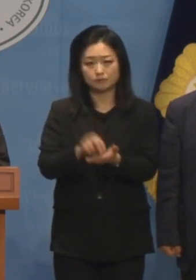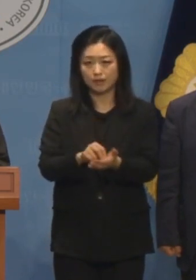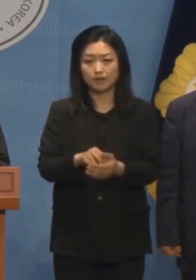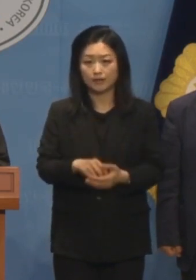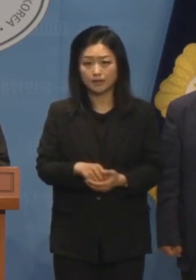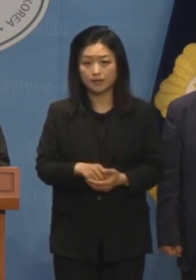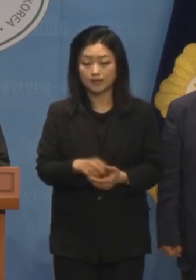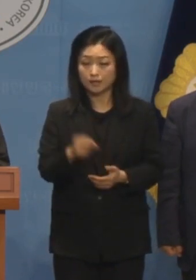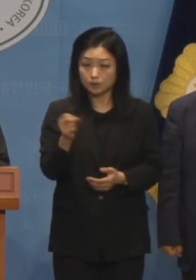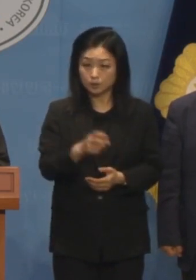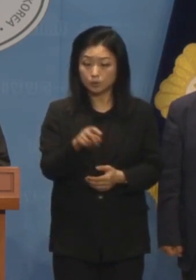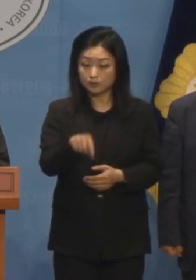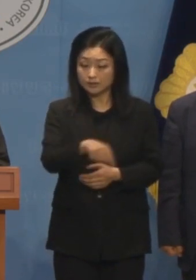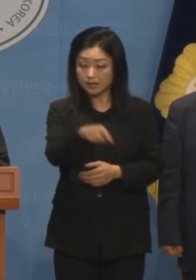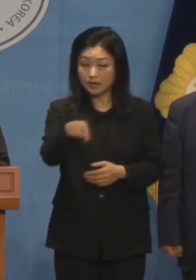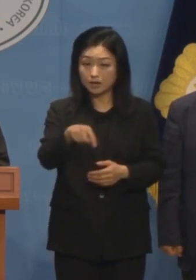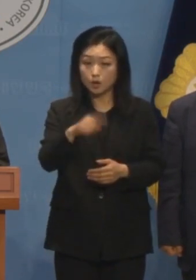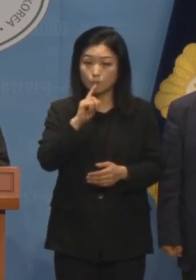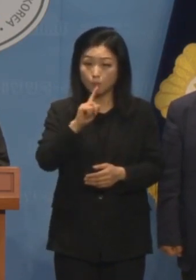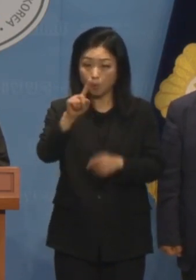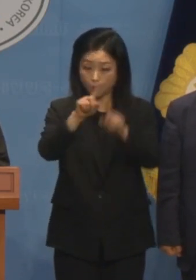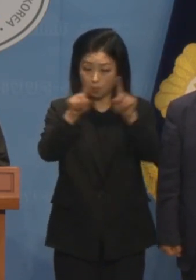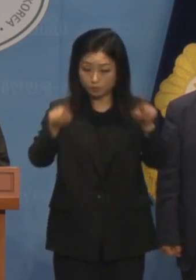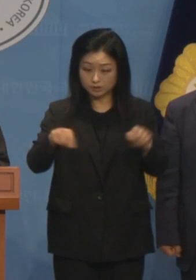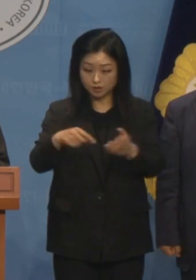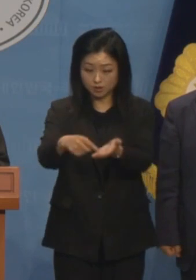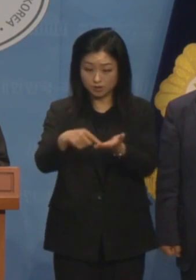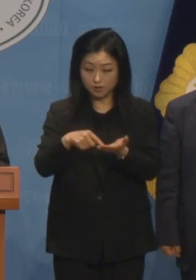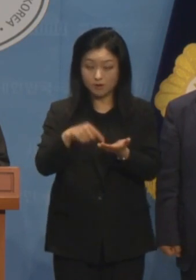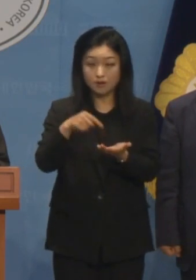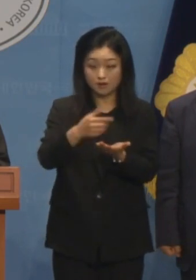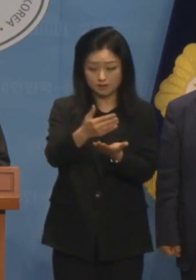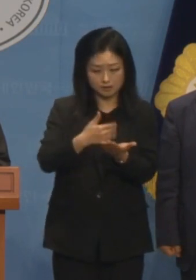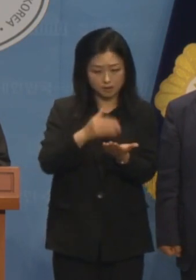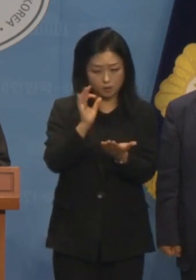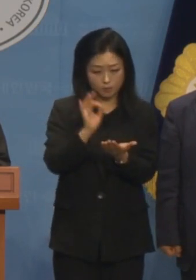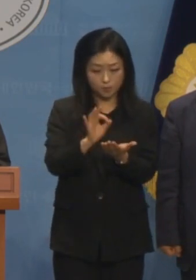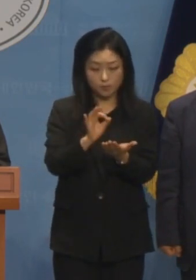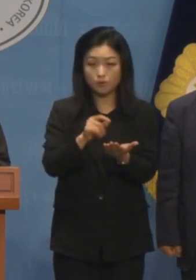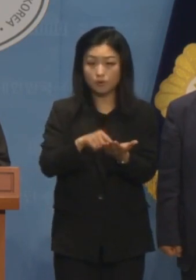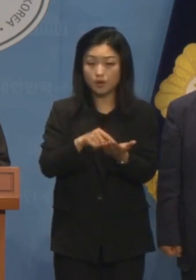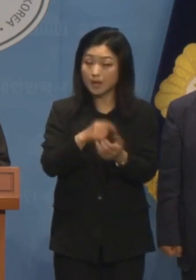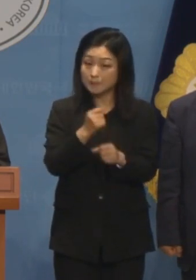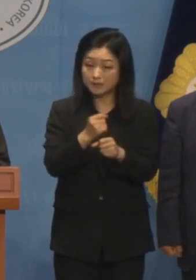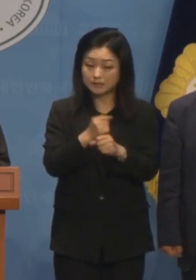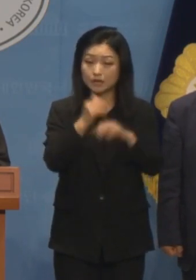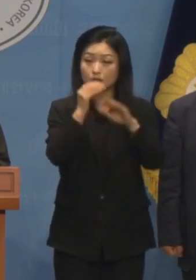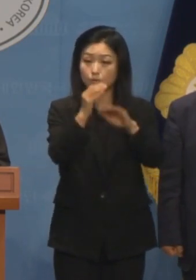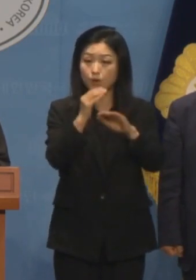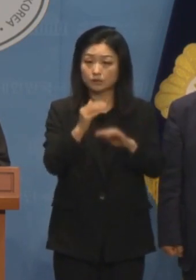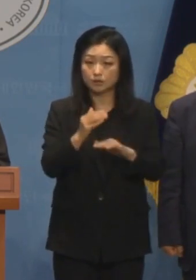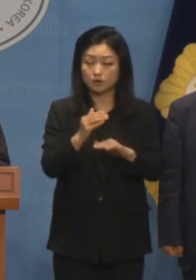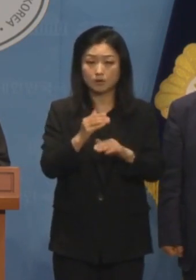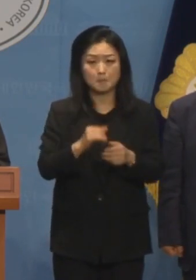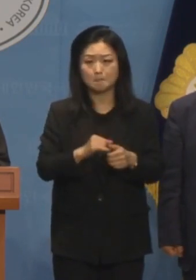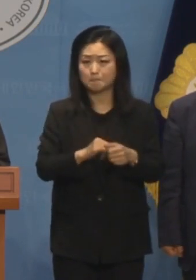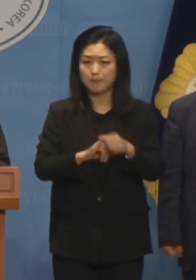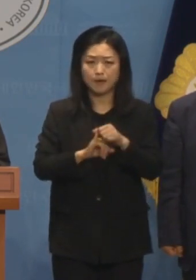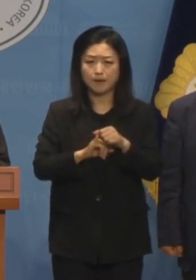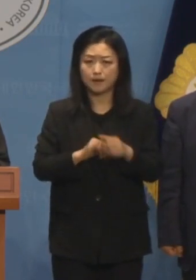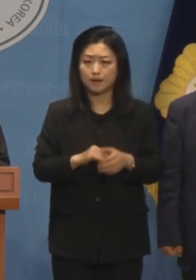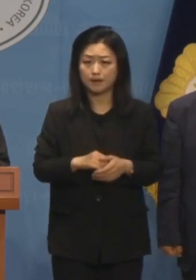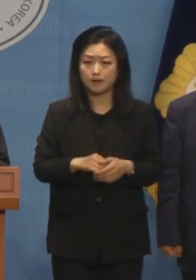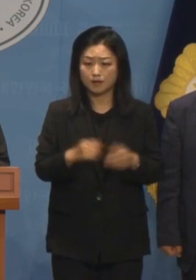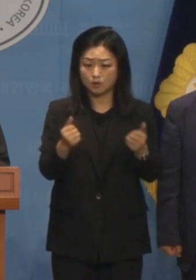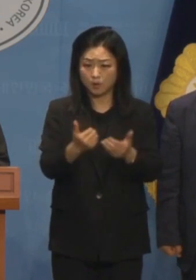해당 전문위에서 마련 중인 보고서, 우리는 이슈페이퍼라고 부르는데요. 보고서 작성 과정에서 회의 전 사전